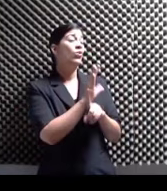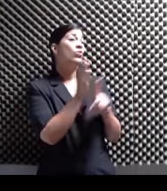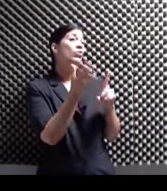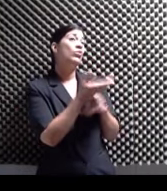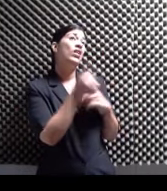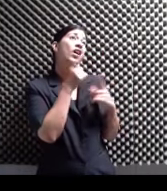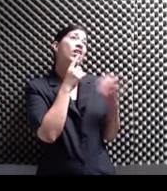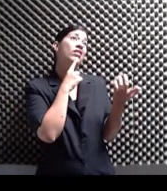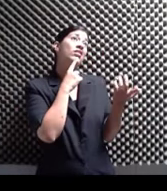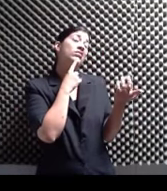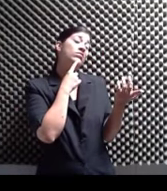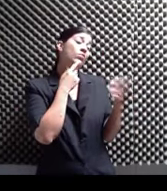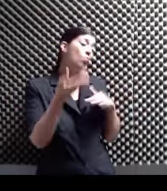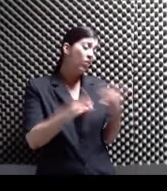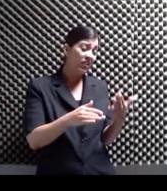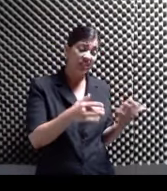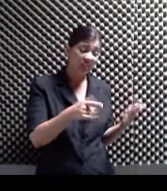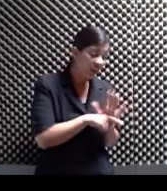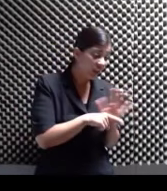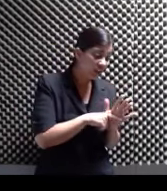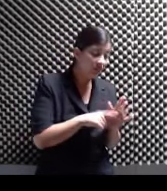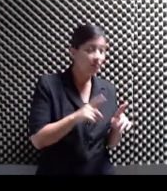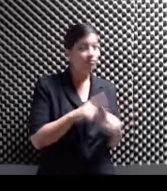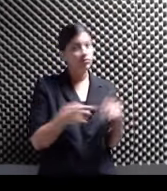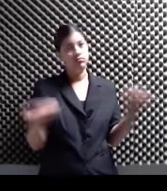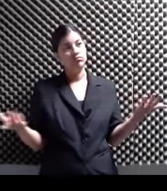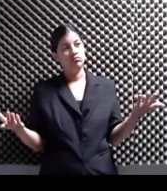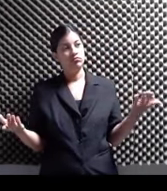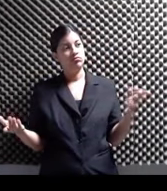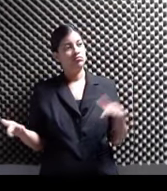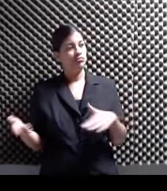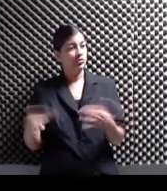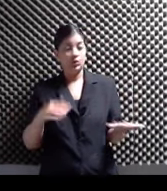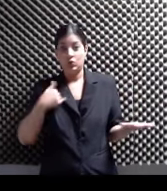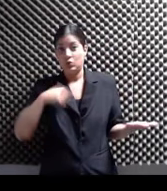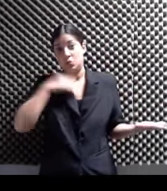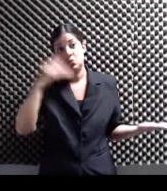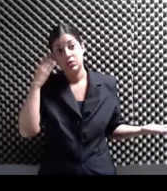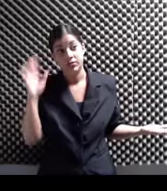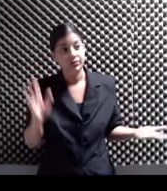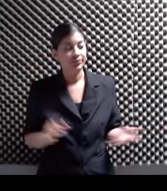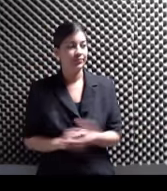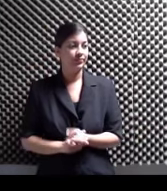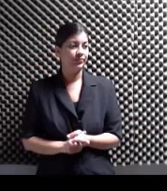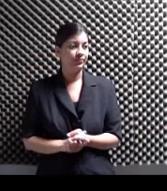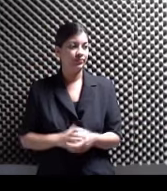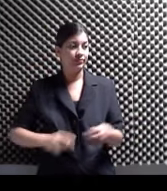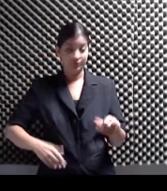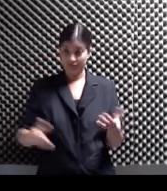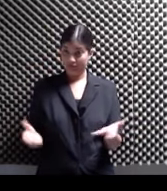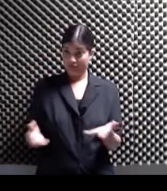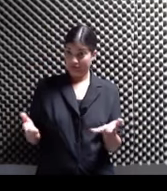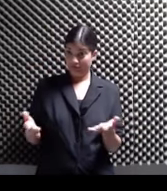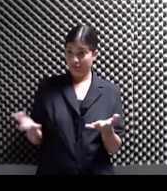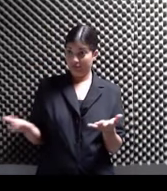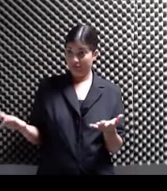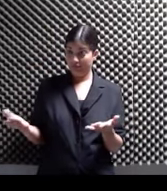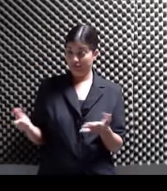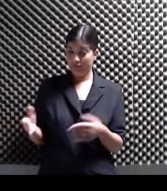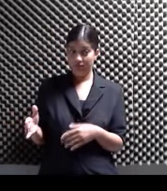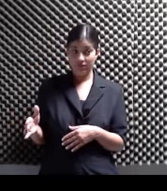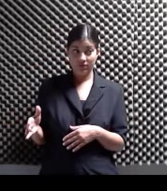mala, pero uno no sabe porque nadie ha regresado allá para contarnos. Exacto. No, y que como tú dices, de este lado del planeta, ¿no? Occidental, en Oriente.